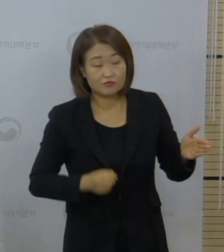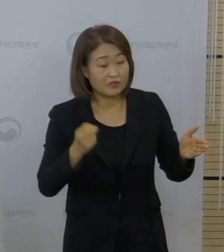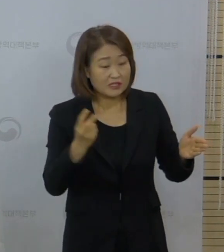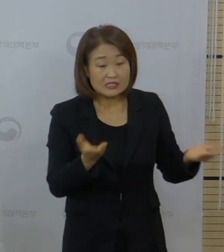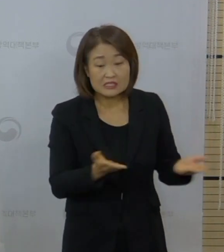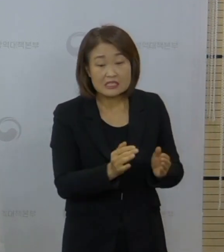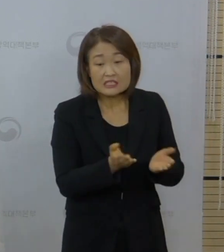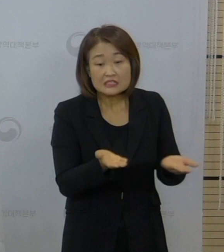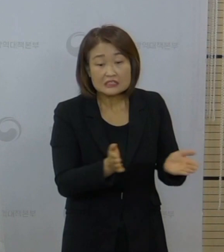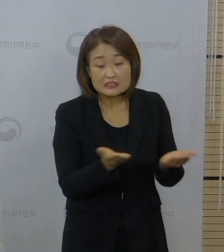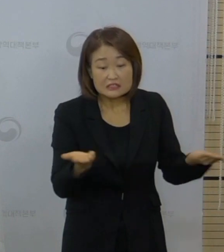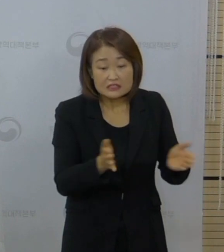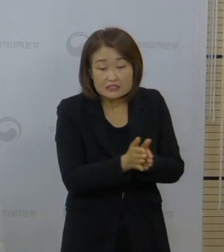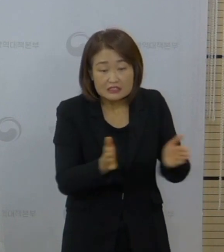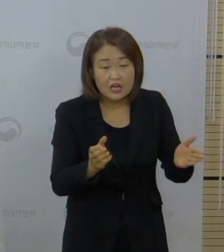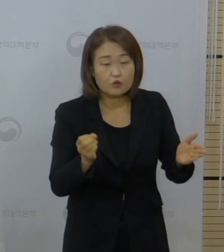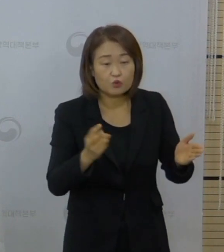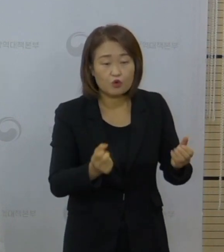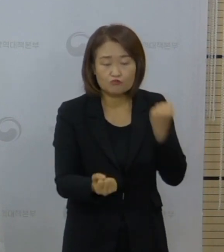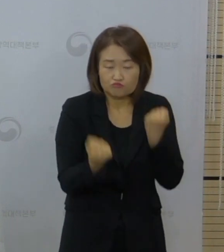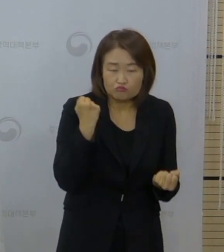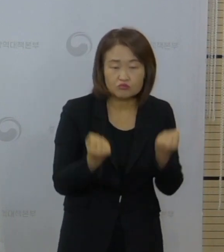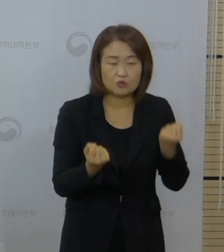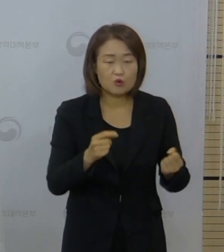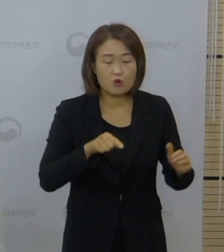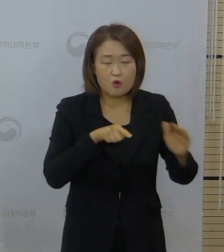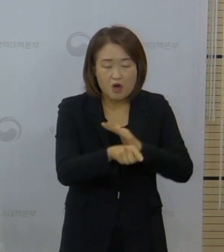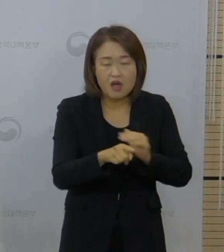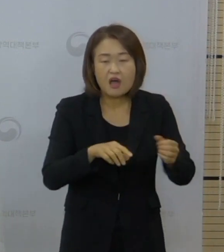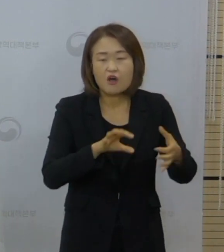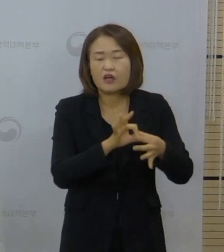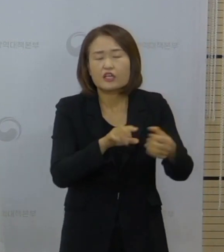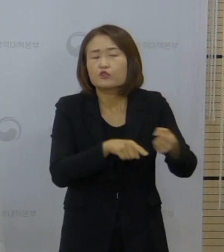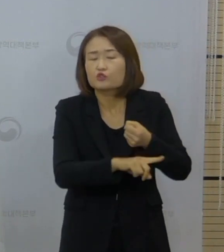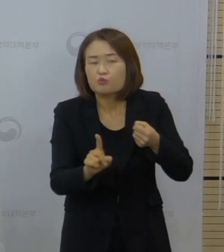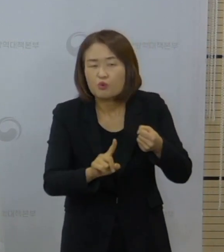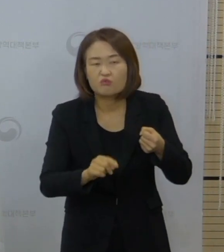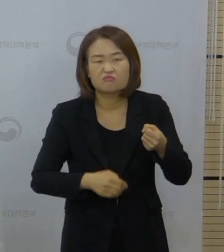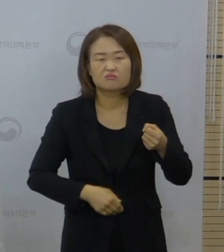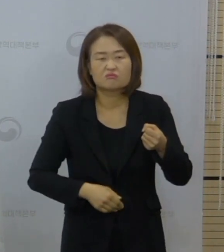재개는 생업에 큰 어려움을 겪는 소상공인분들을 위한